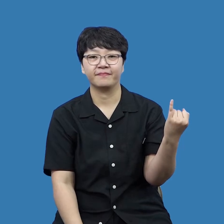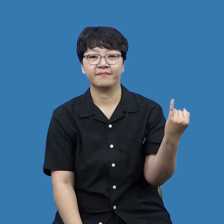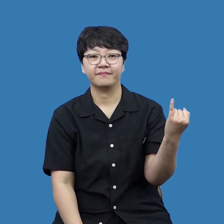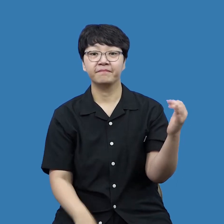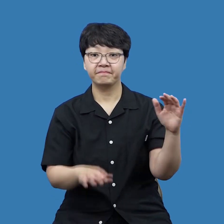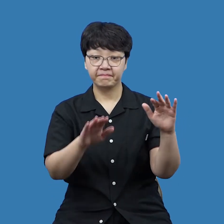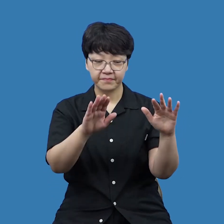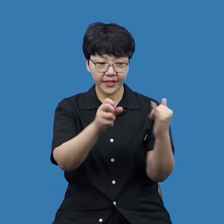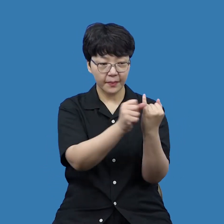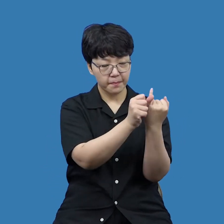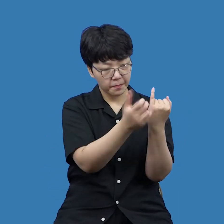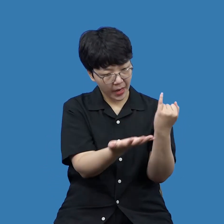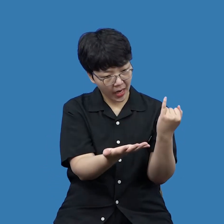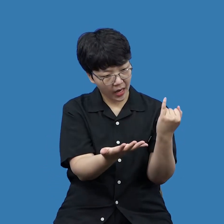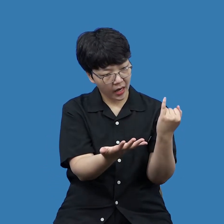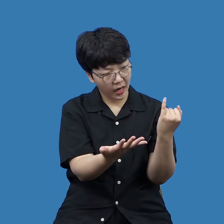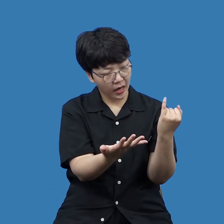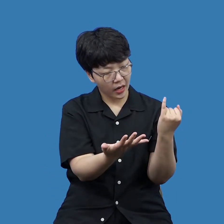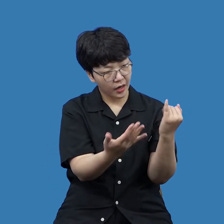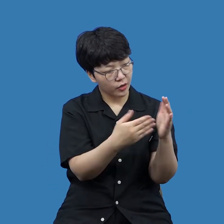자, 과부가 되고 나서